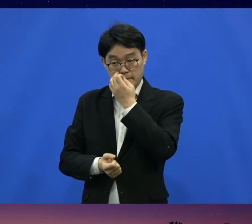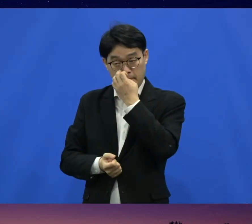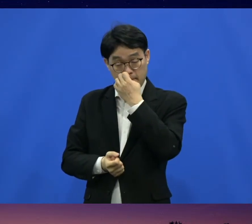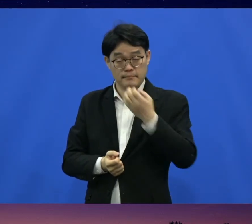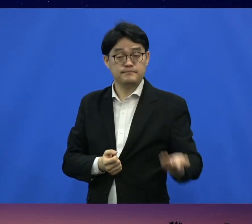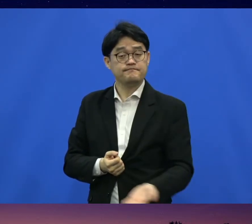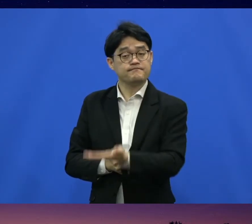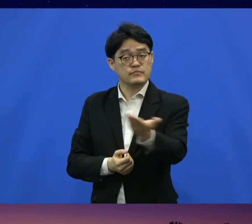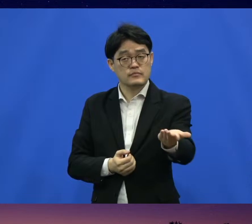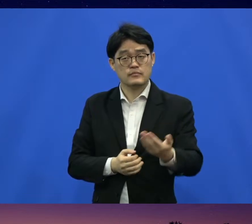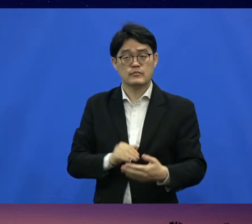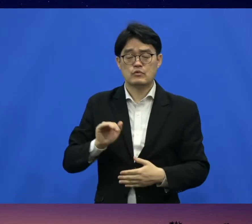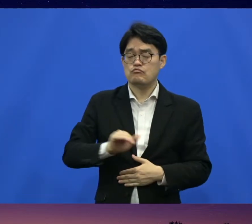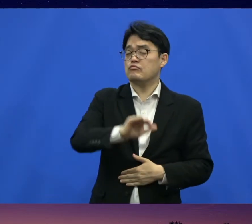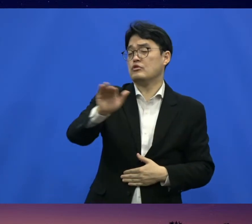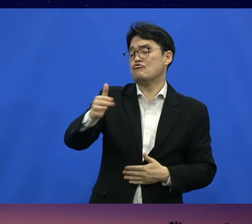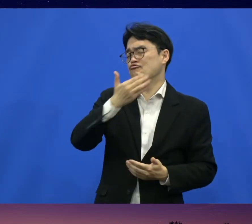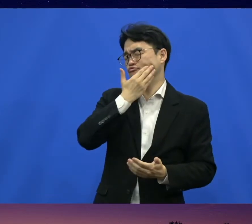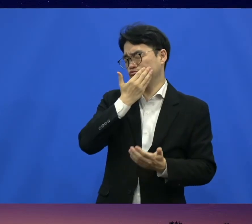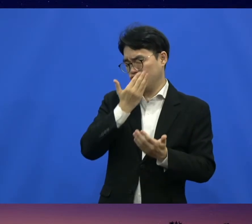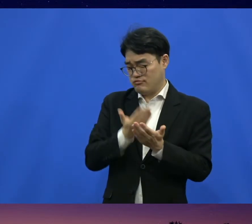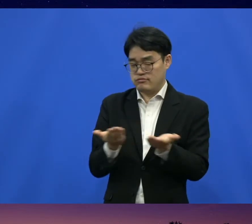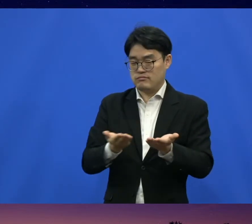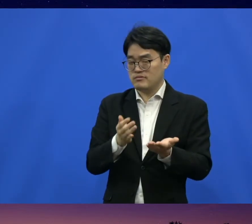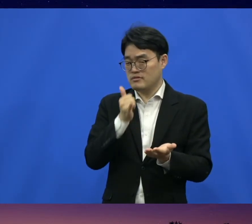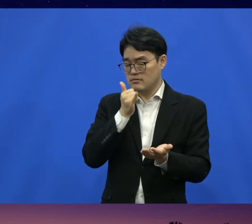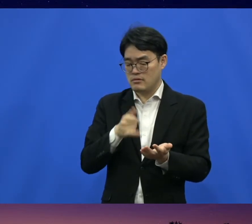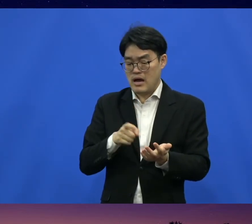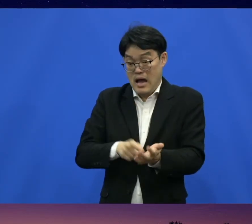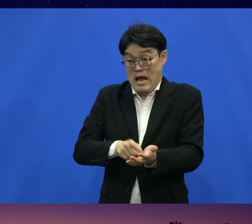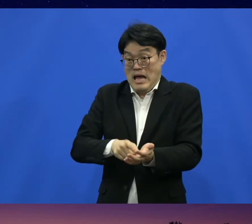아무리 중요한 일이 있어도 급하게 서두르는 건 위험해요.